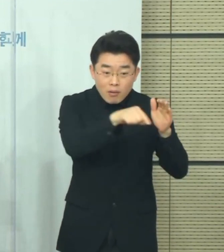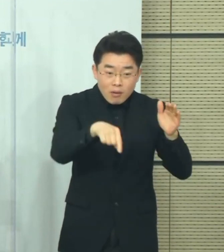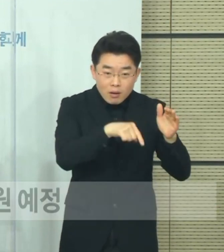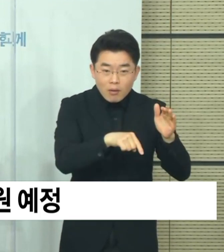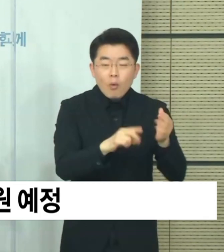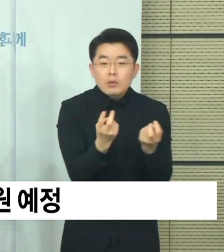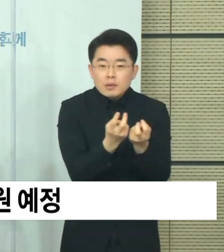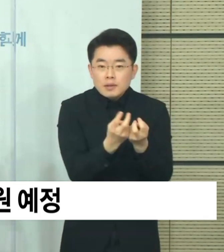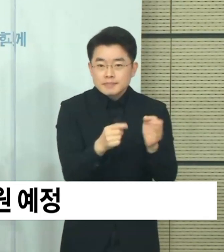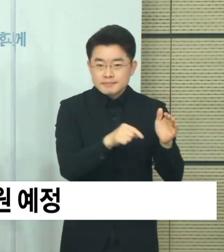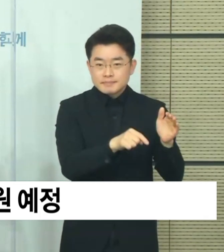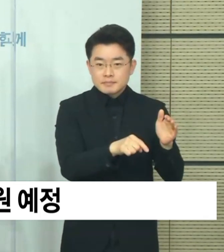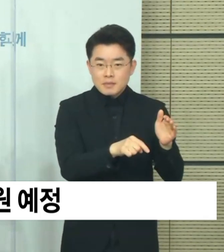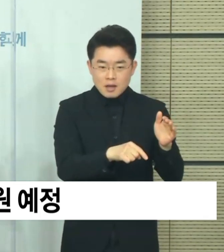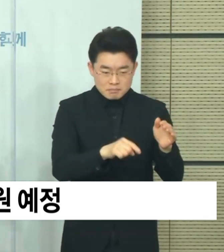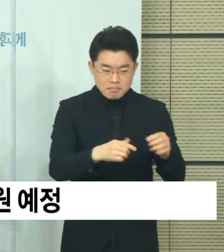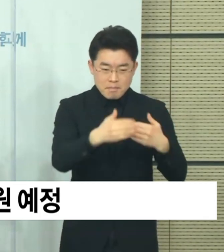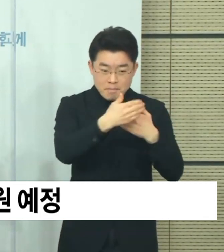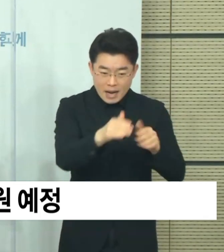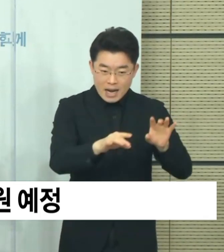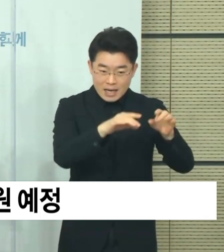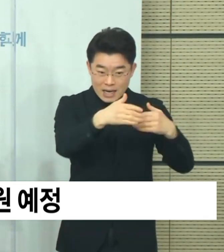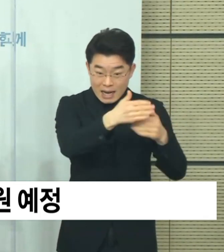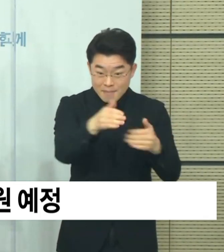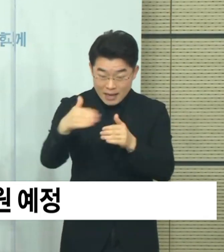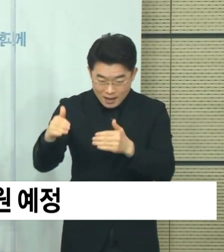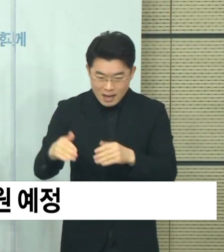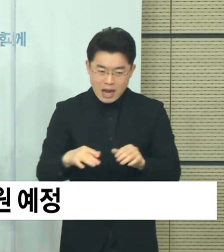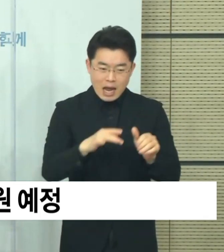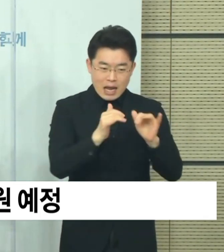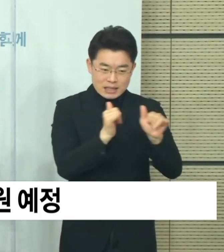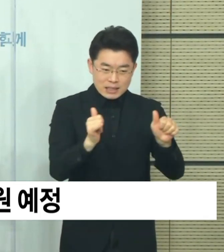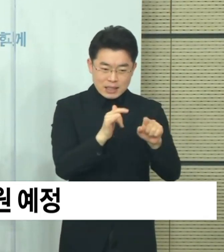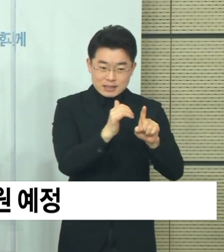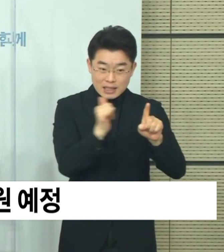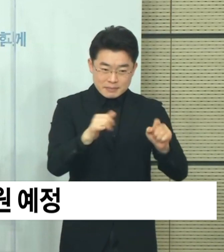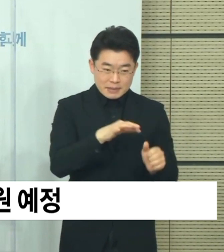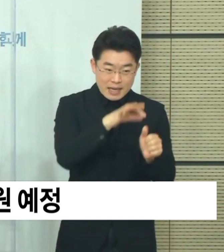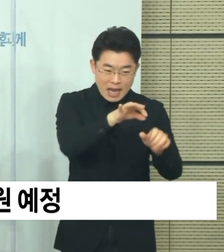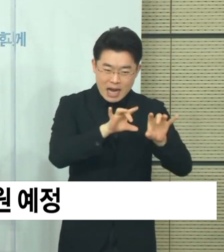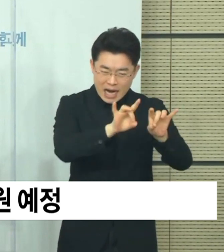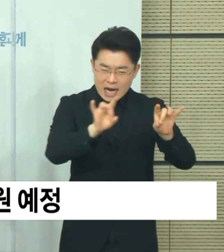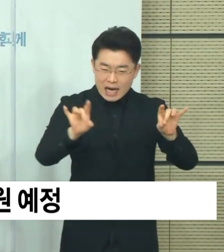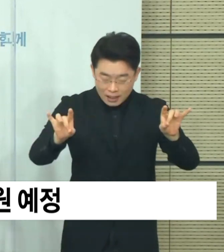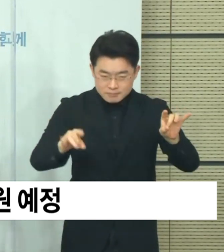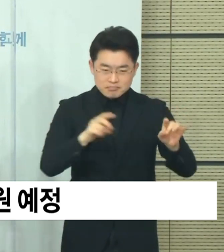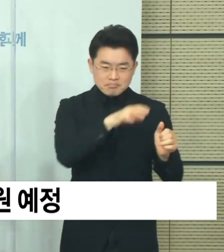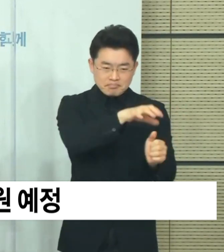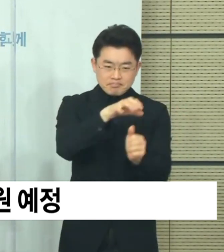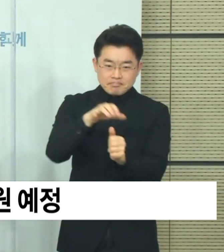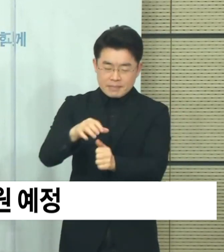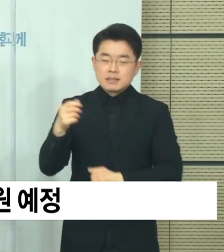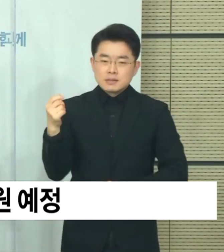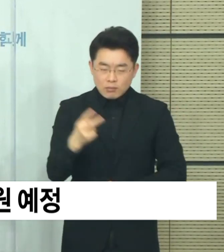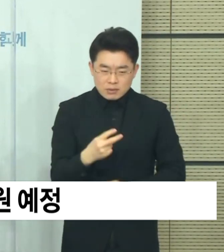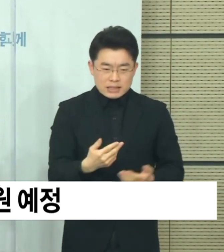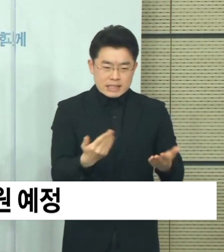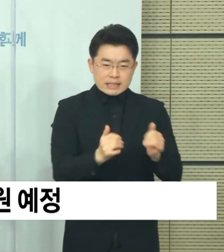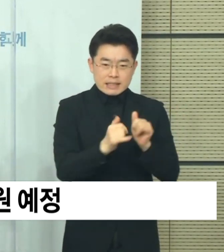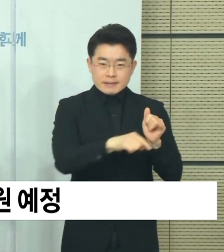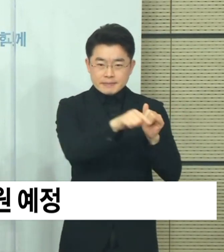대해서도 1인 1실 등 밀집도 를 완화하는 조치와 함께 종사자 입소 자를 대상으로